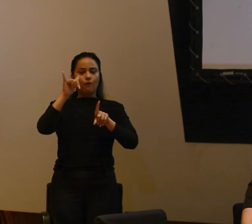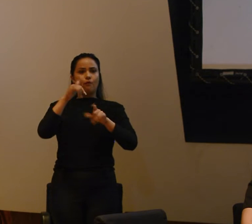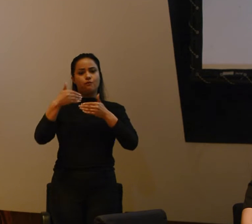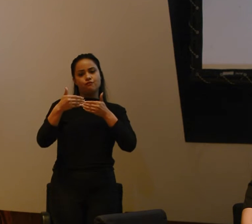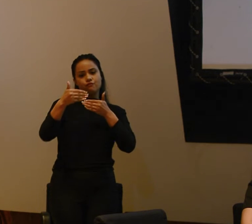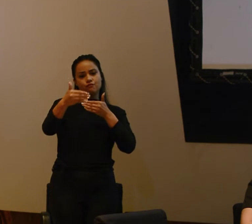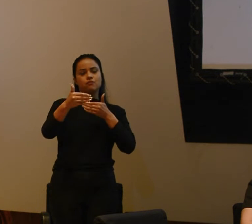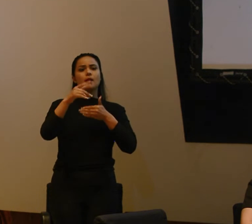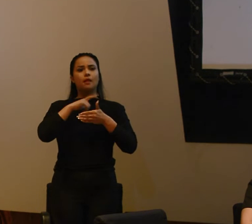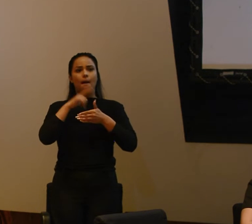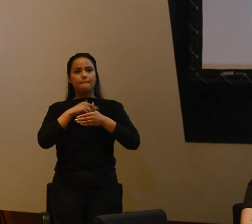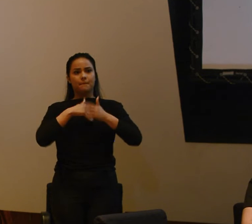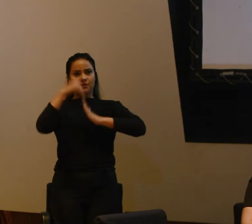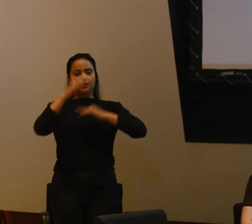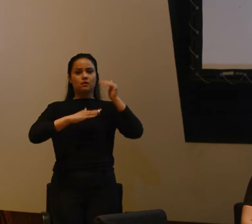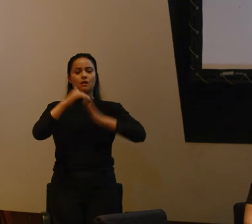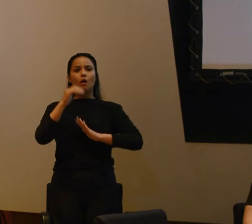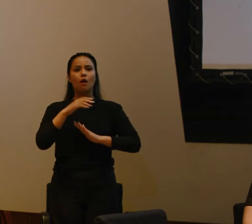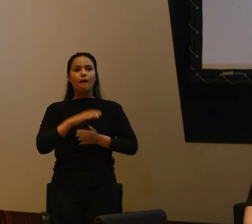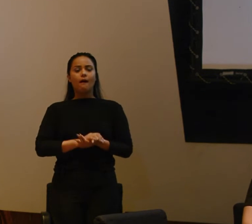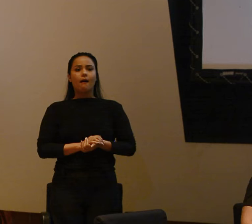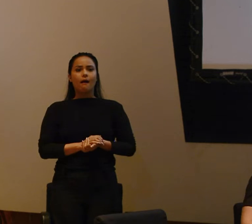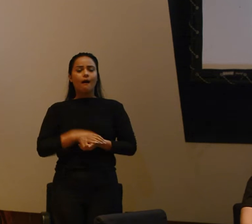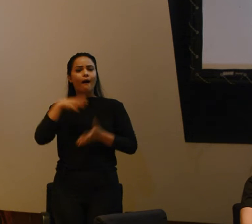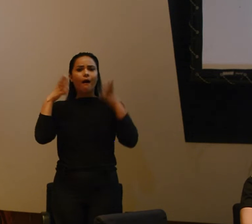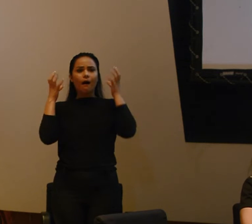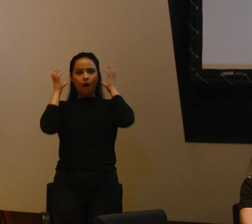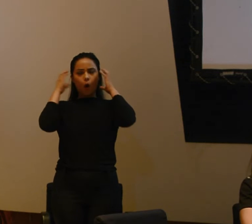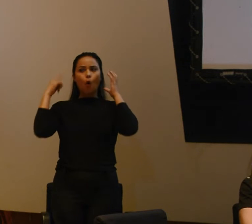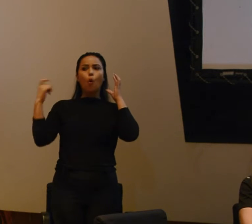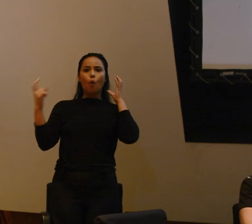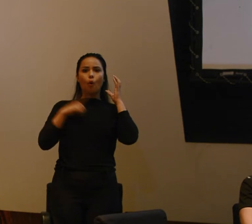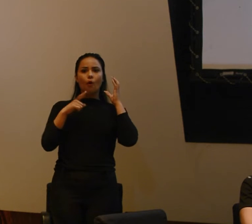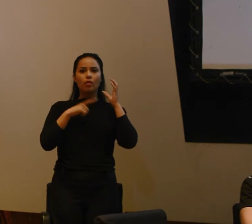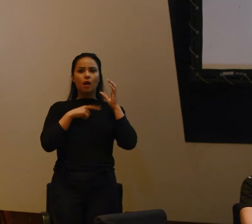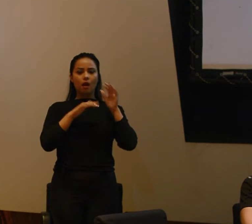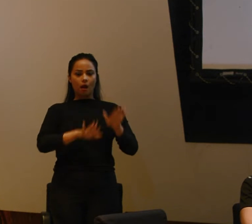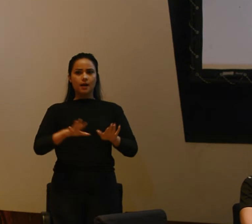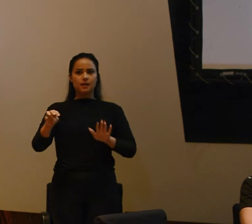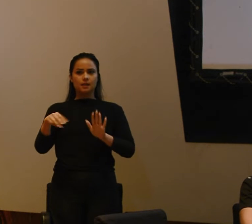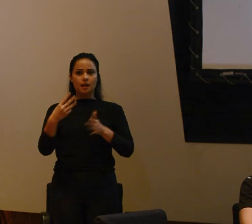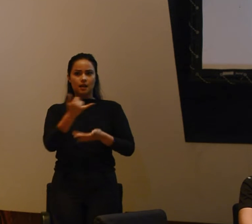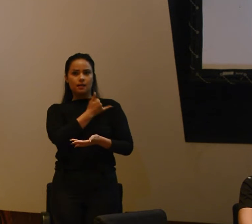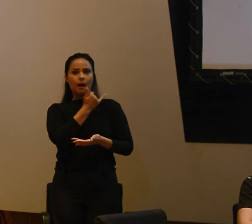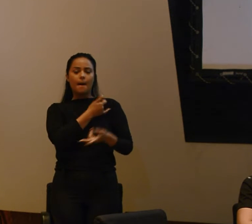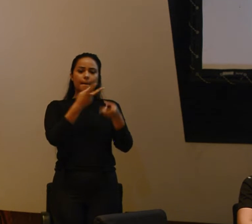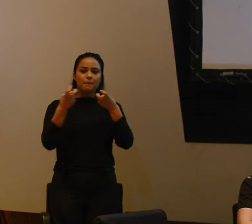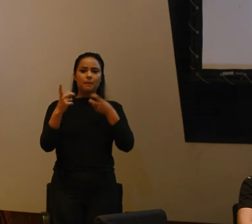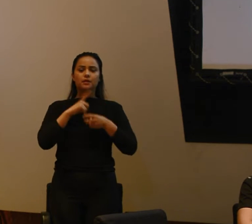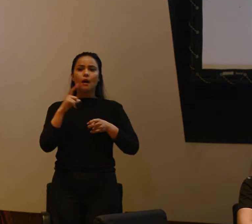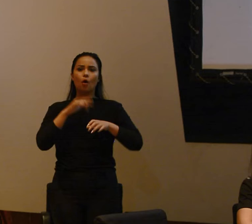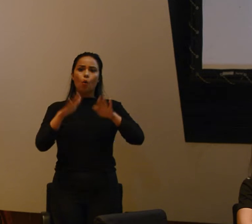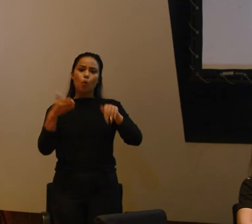aquele paciente, para aquele profissional que é o audiologista. Vem uma criança de 3 anos, então consegue observar, ele tem